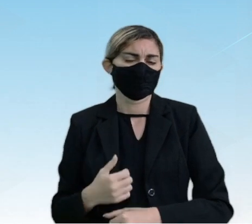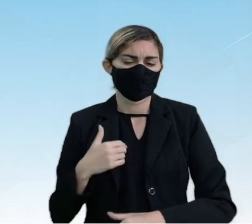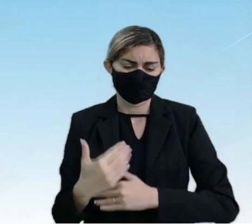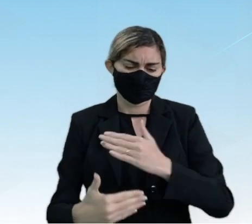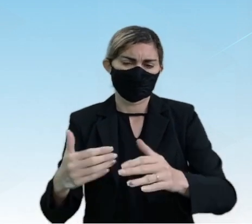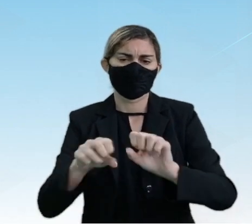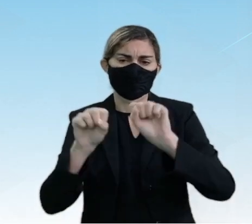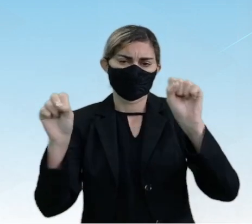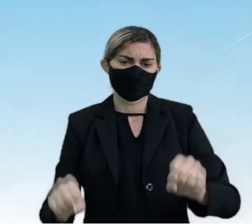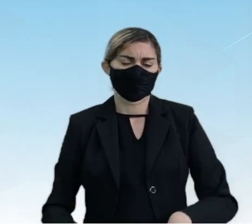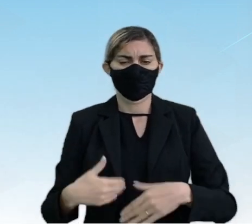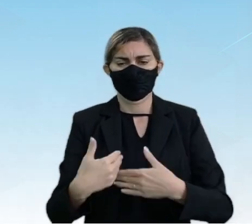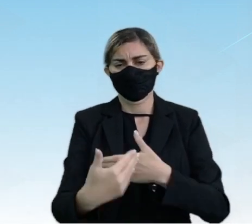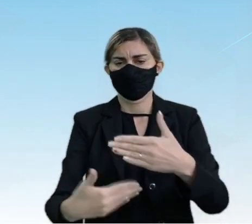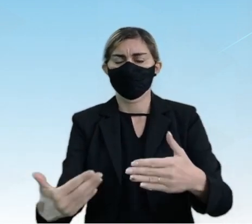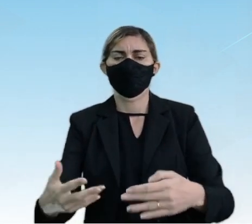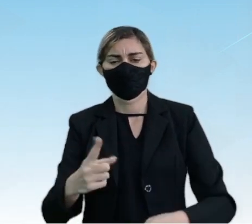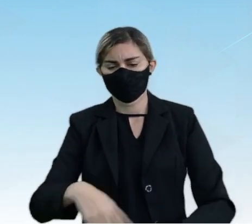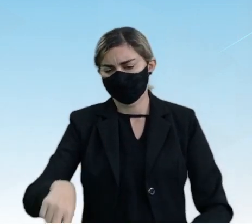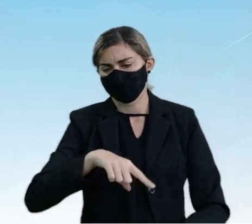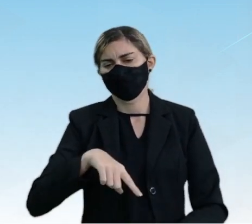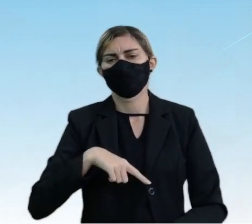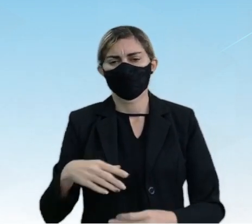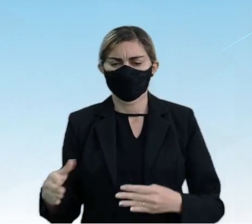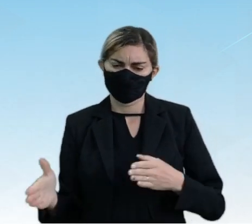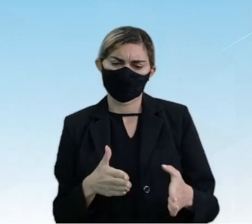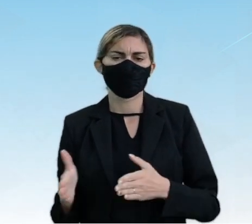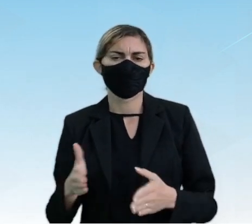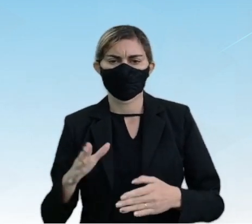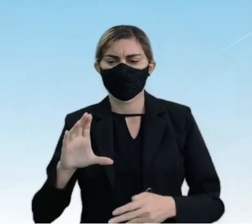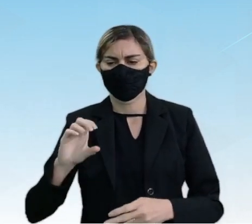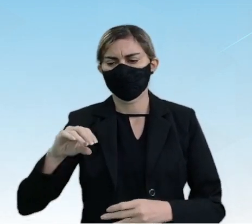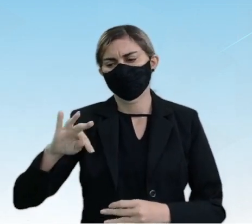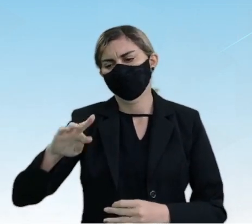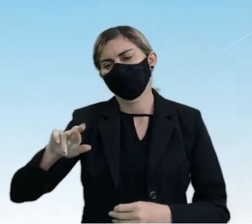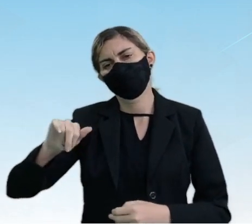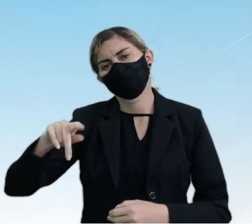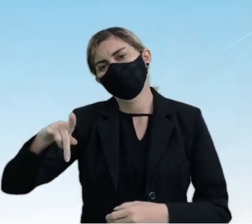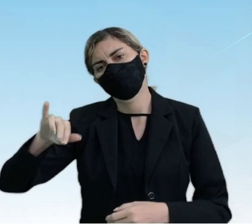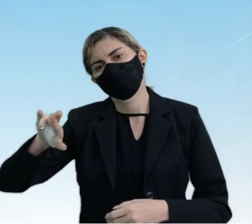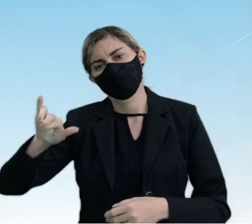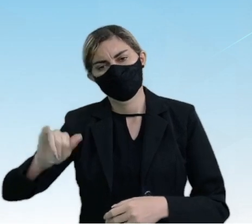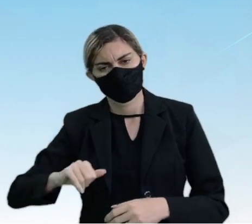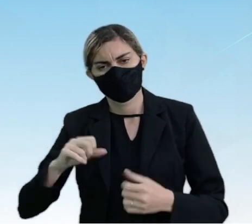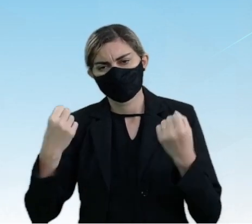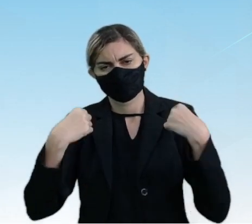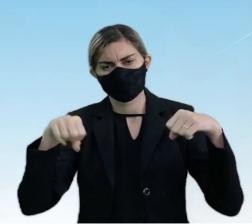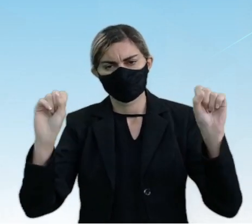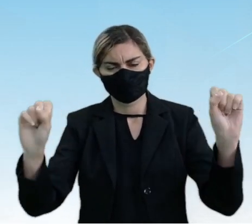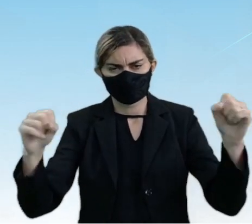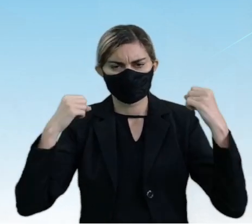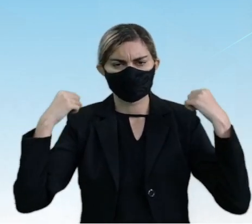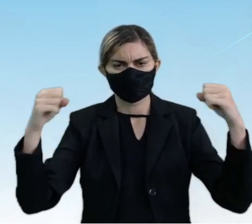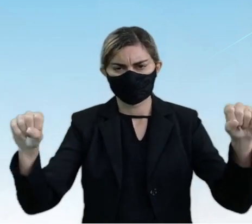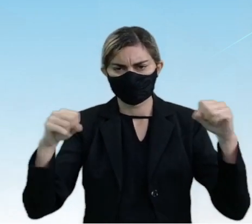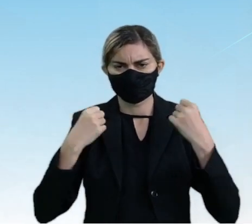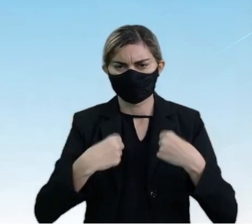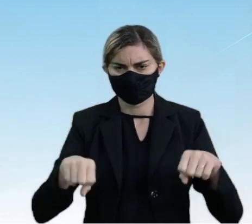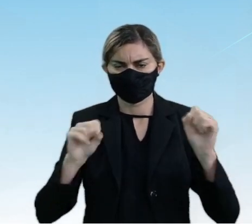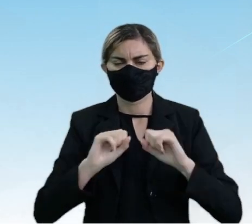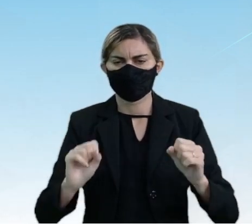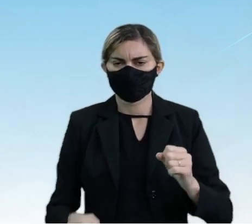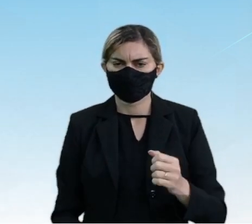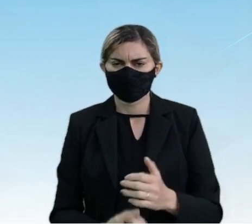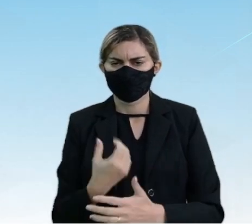mais sistematizada no nosso período, que é o período contemporâneo, né, que foi quando a ginástica quando nasceu a